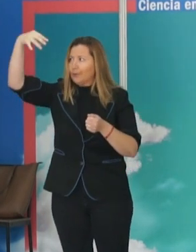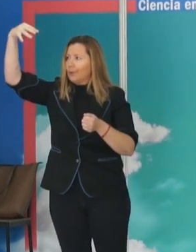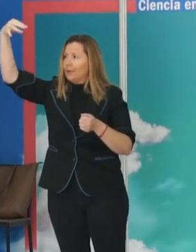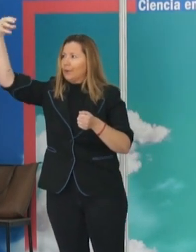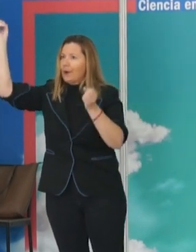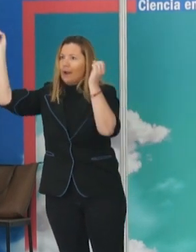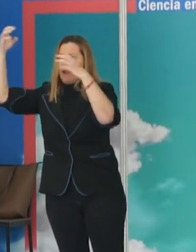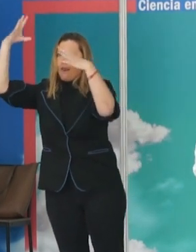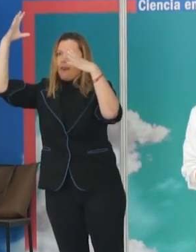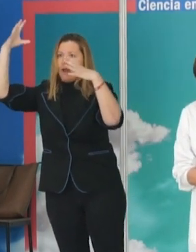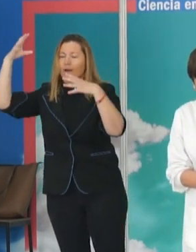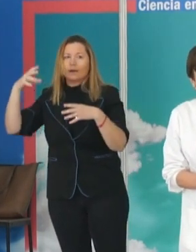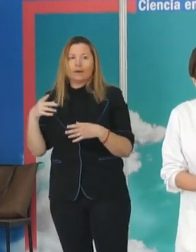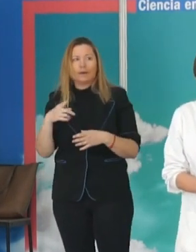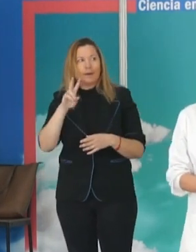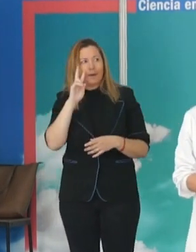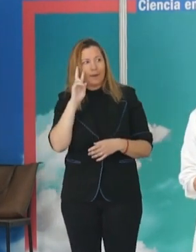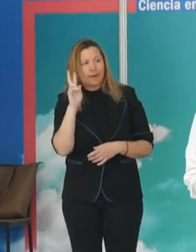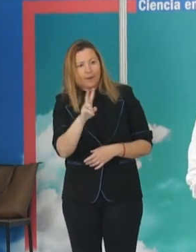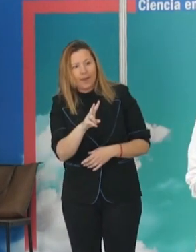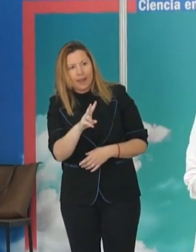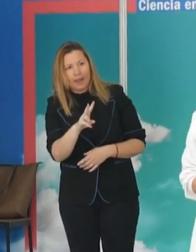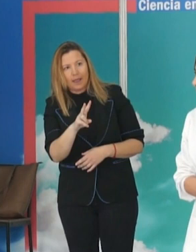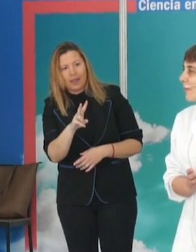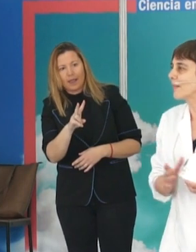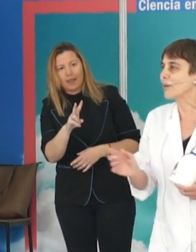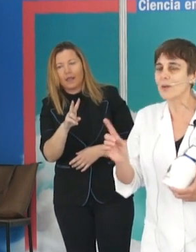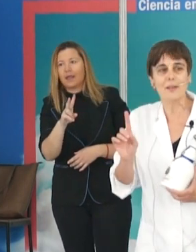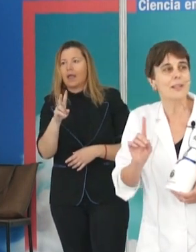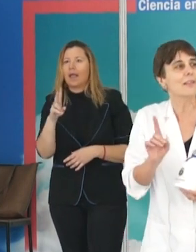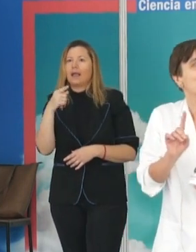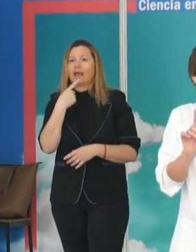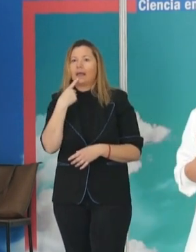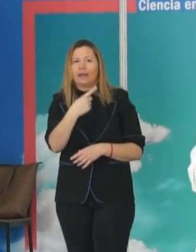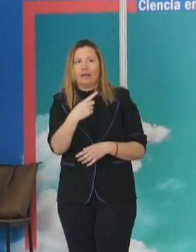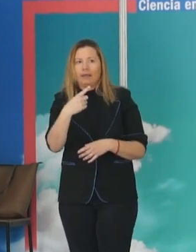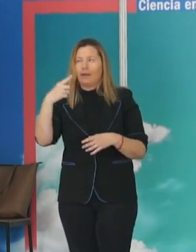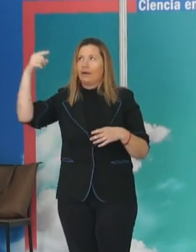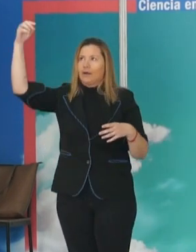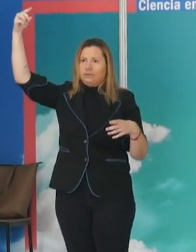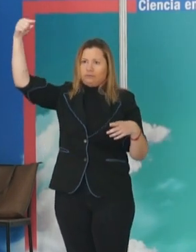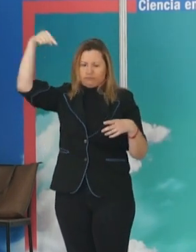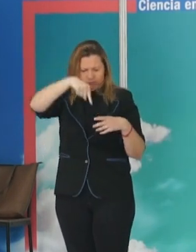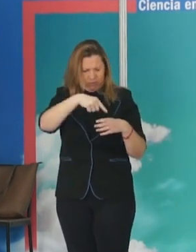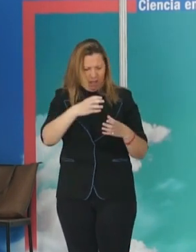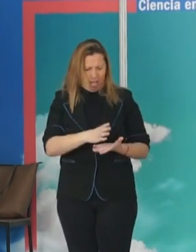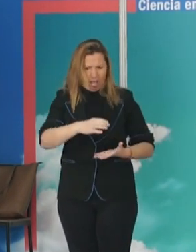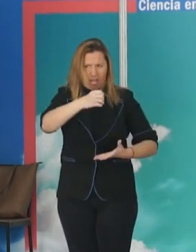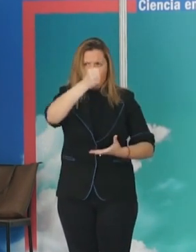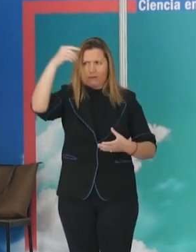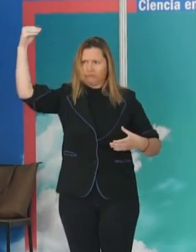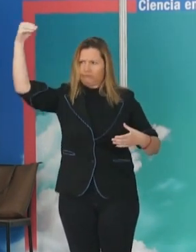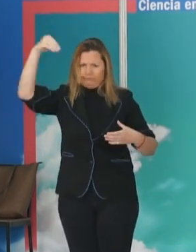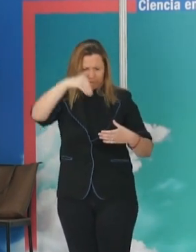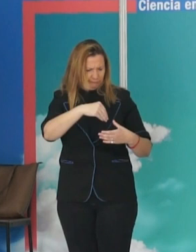última vez que lo salió, vio que al lado estaba la bolsa del duque de Alba y dijo que de meterse la lámpara nada, que a ver si en esto quedaba algún